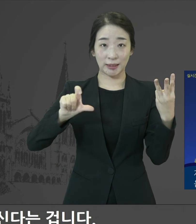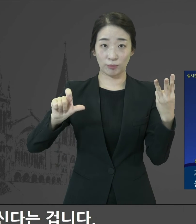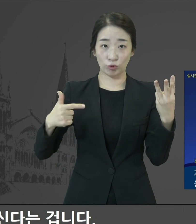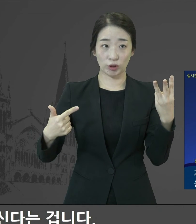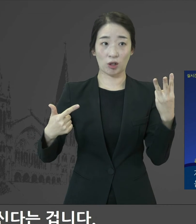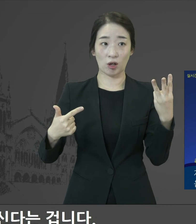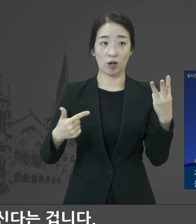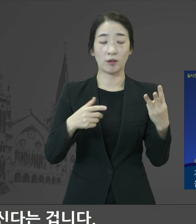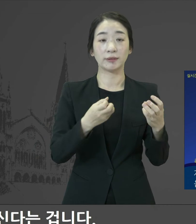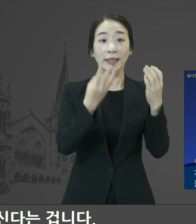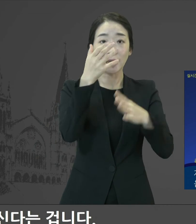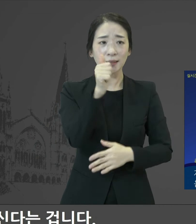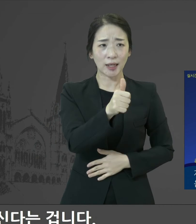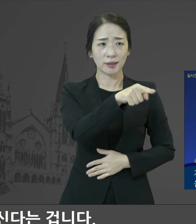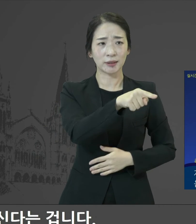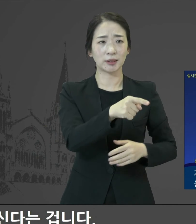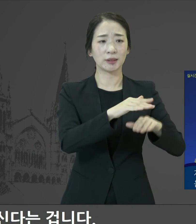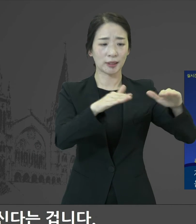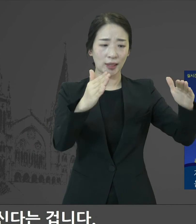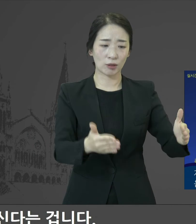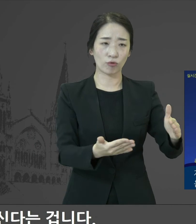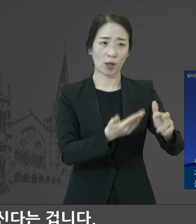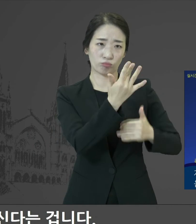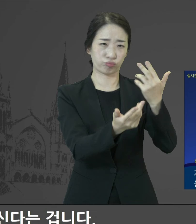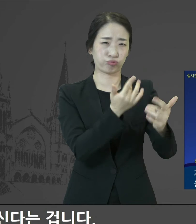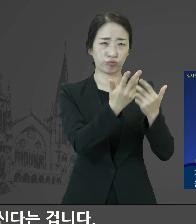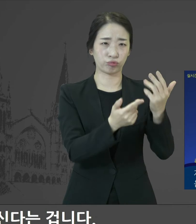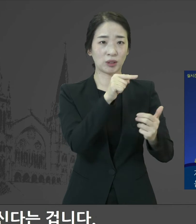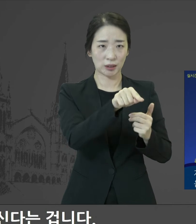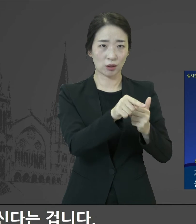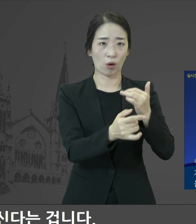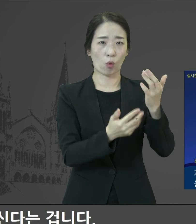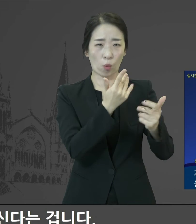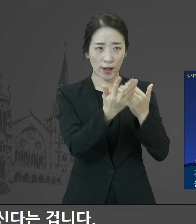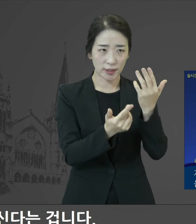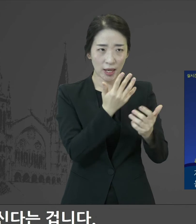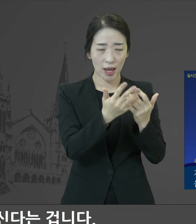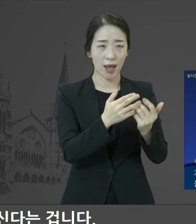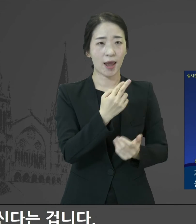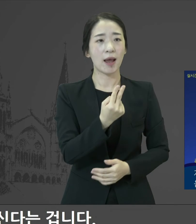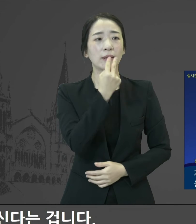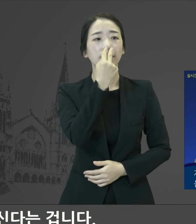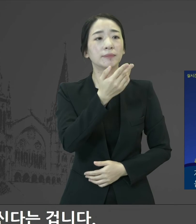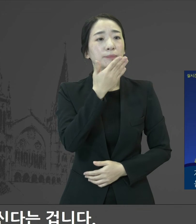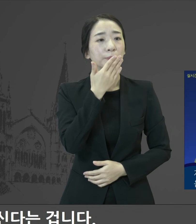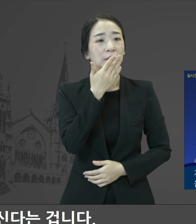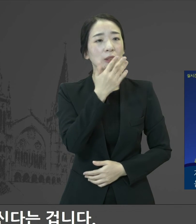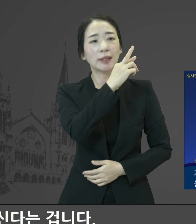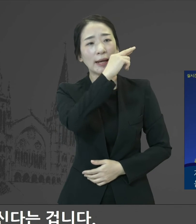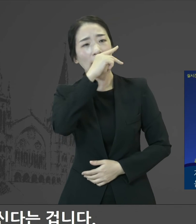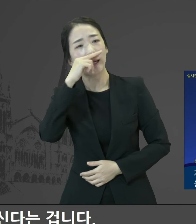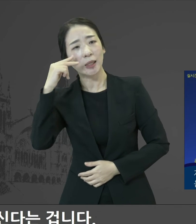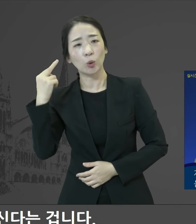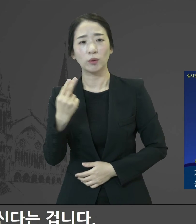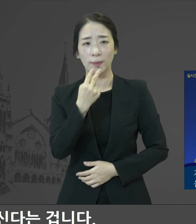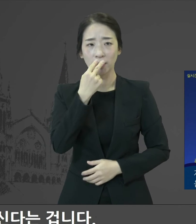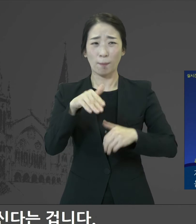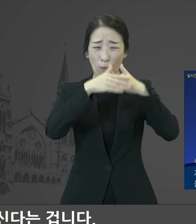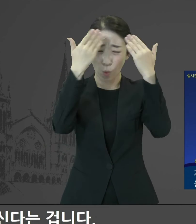불사를 찌니 이는 화제로 드리는 음식이요 향기로운 냄새라. 모든 기름은 여호와의